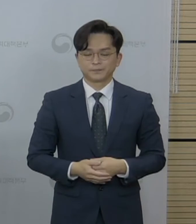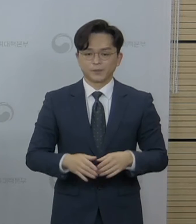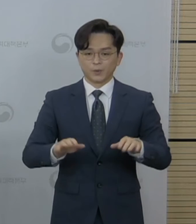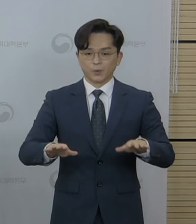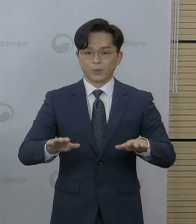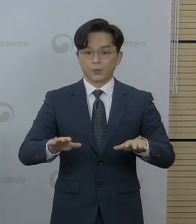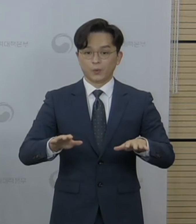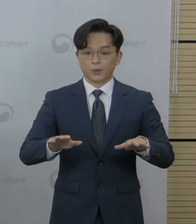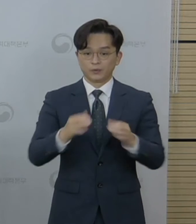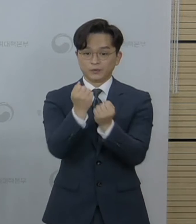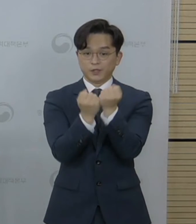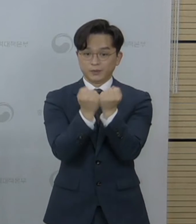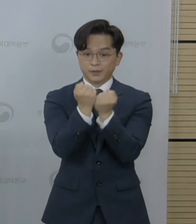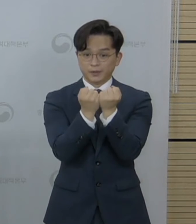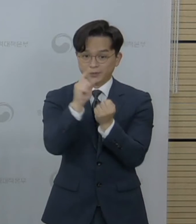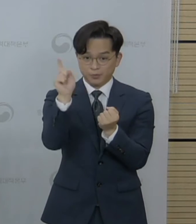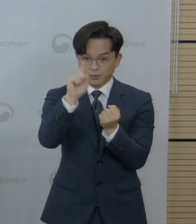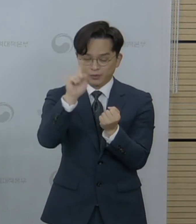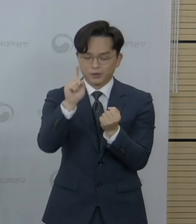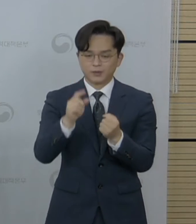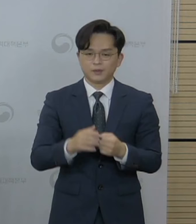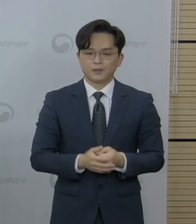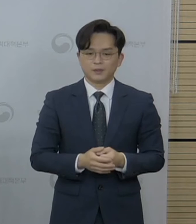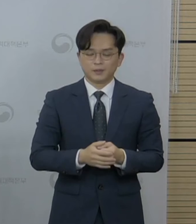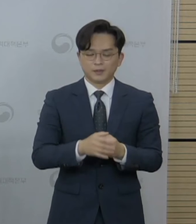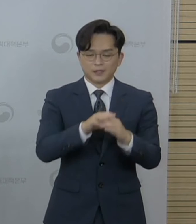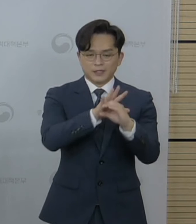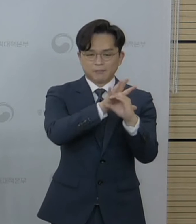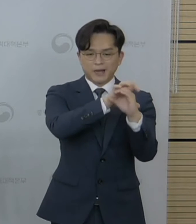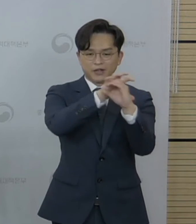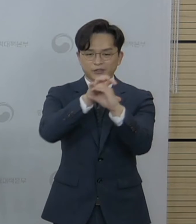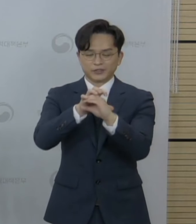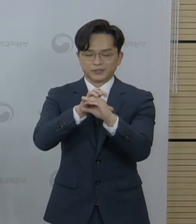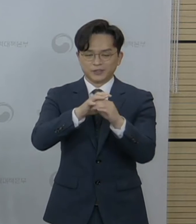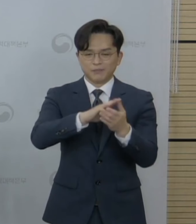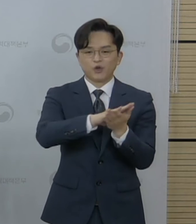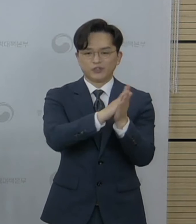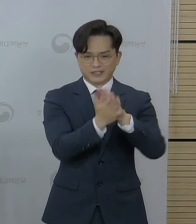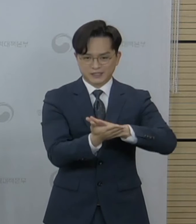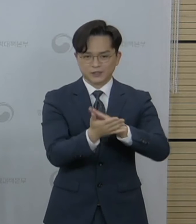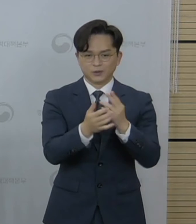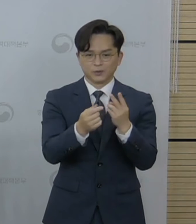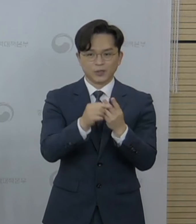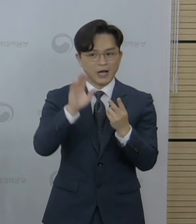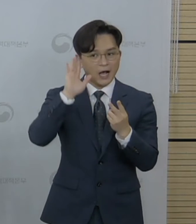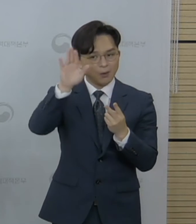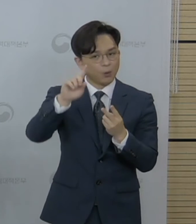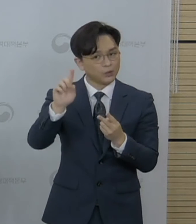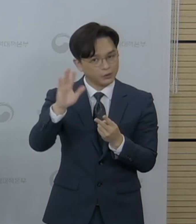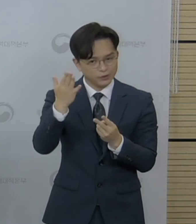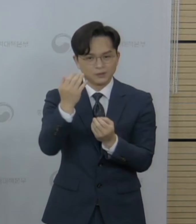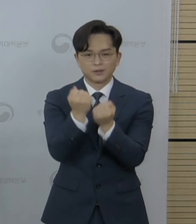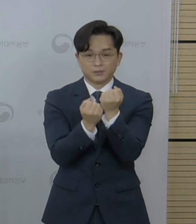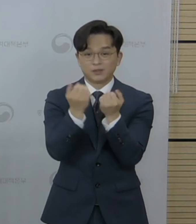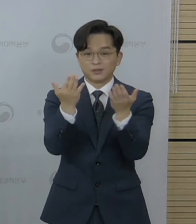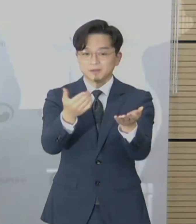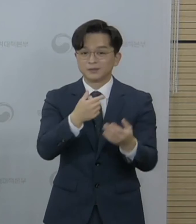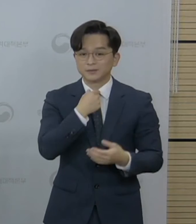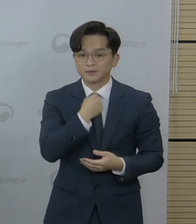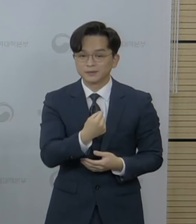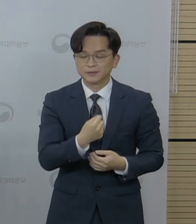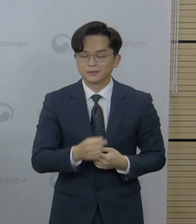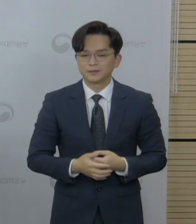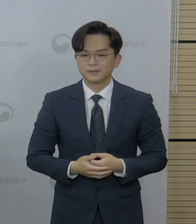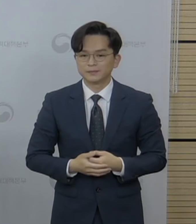오늘은 최근 문제가 되고 있는 바이러스 변이주와 또 유행 전망에 대해서 설명드리고자 합니다.